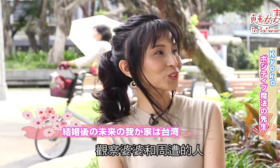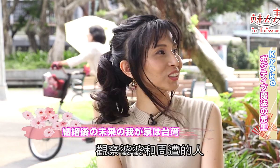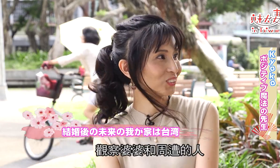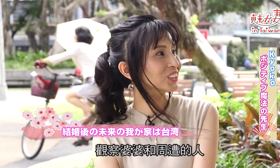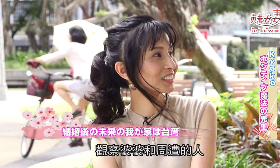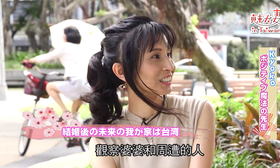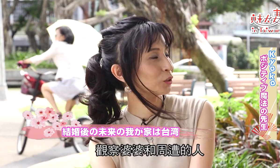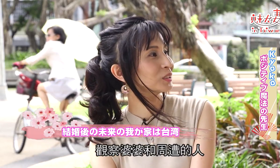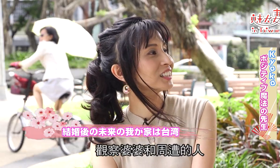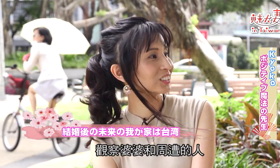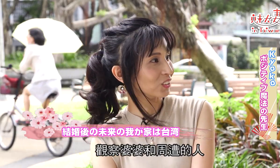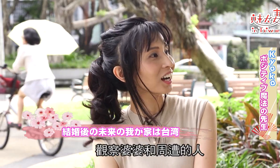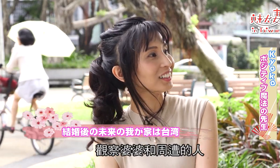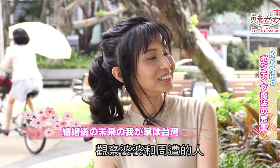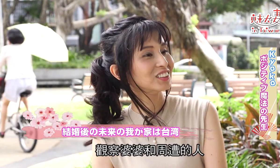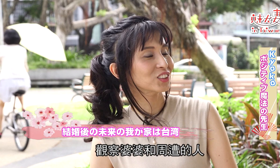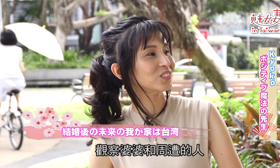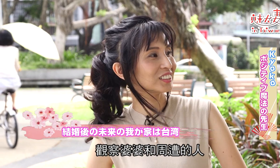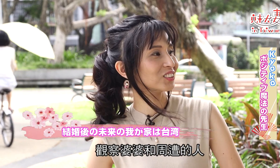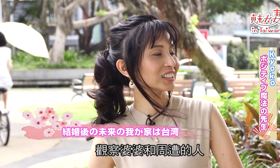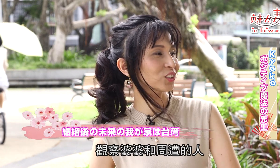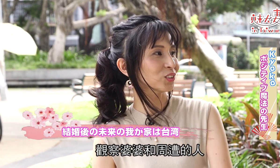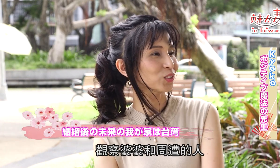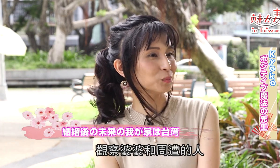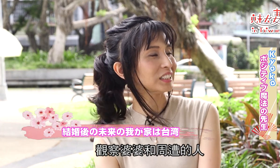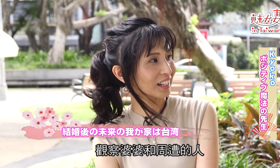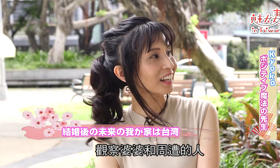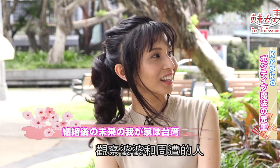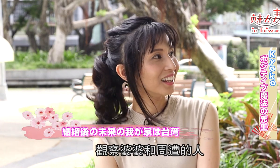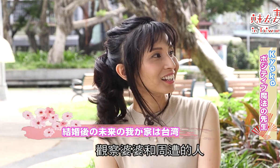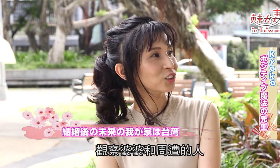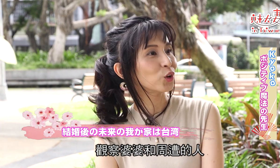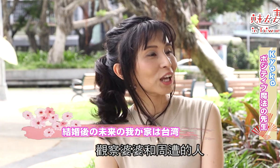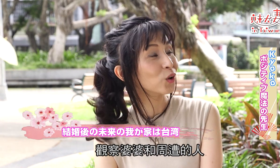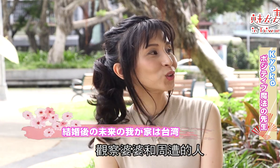あの姿を見たりとか、はい、お友達の方のを見て、 そうですね、 それをやろうって